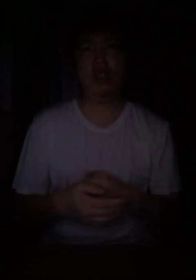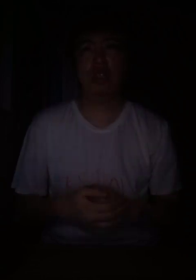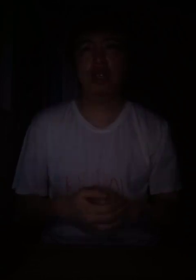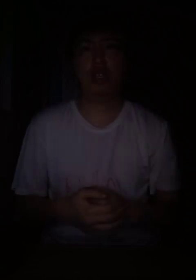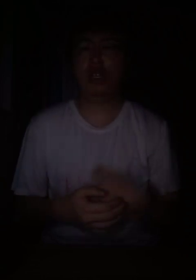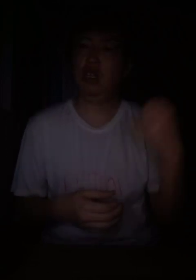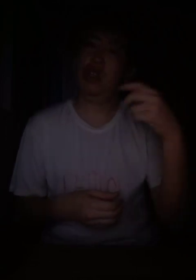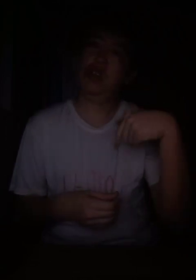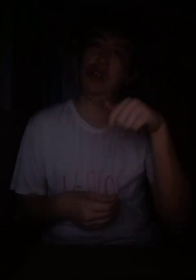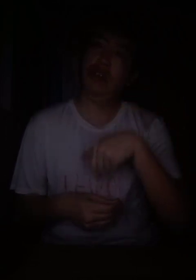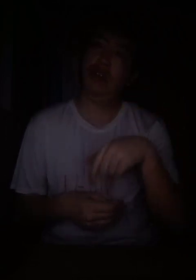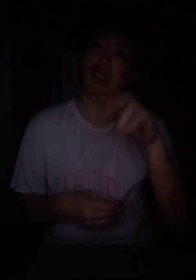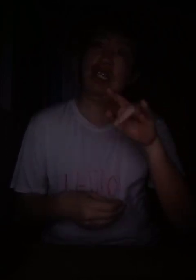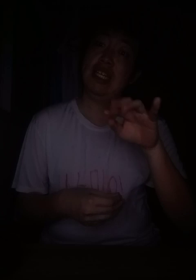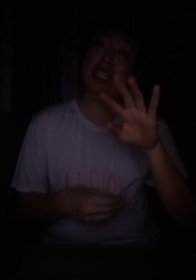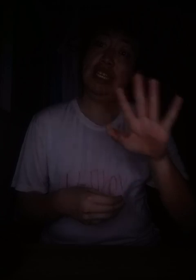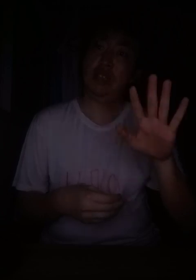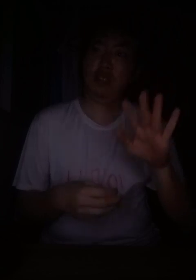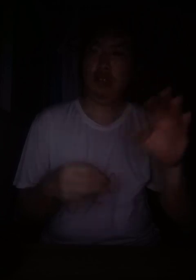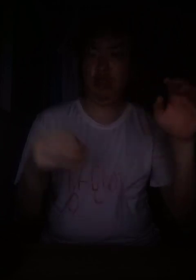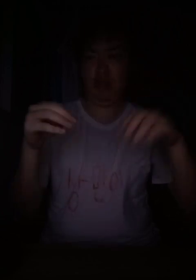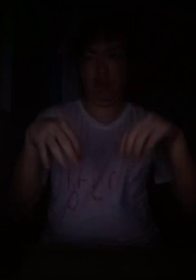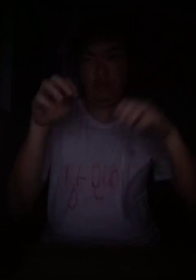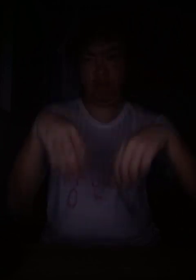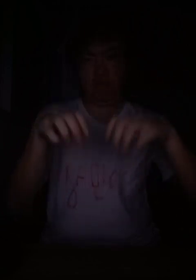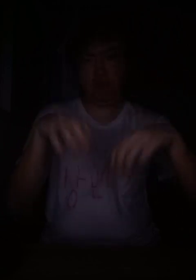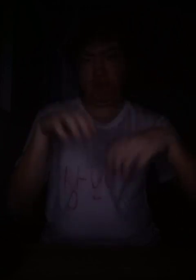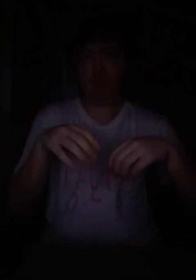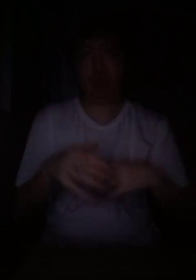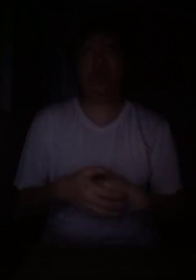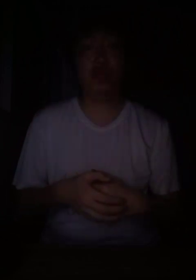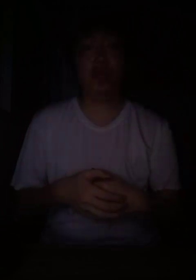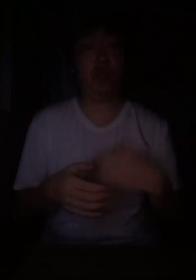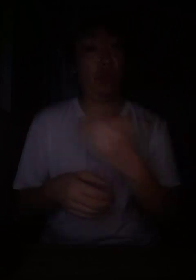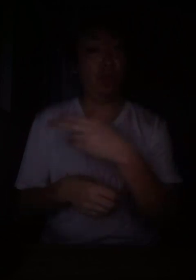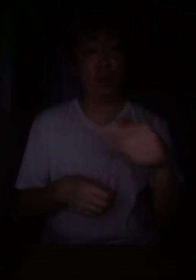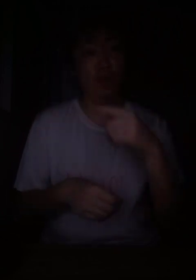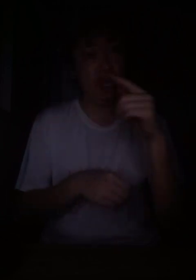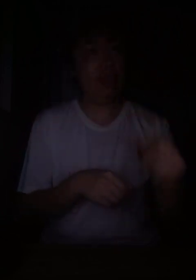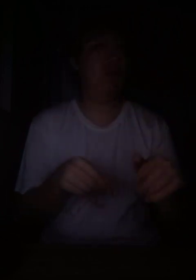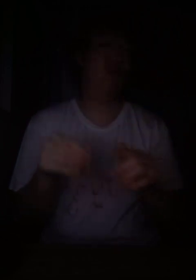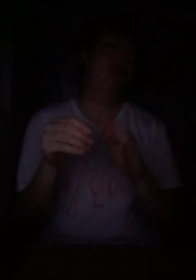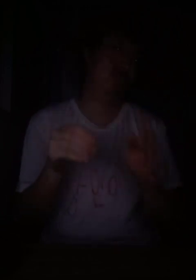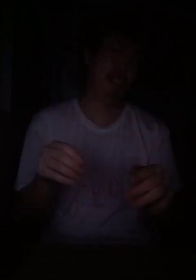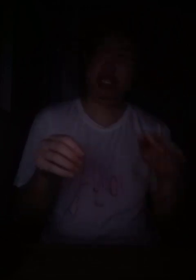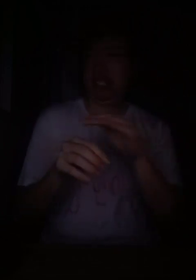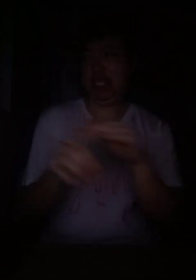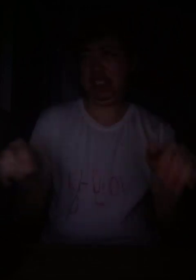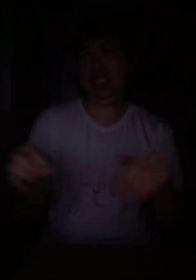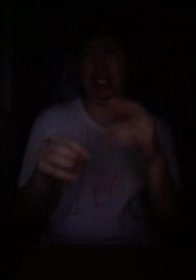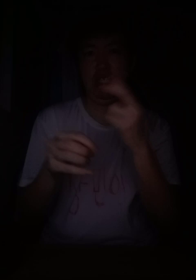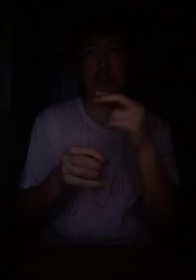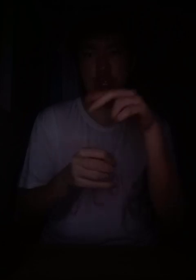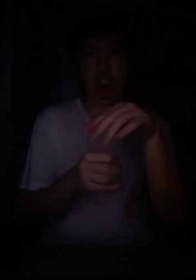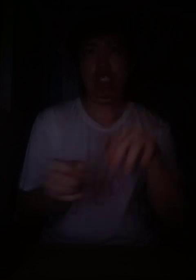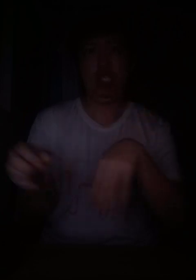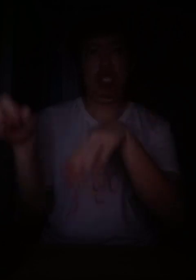당시 논산에는 시간당 50mm의 폭우가 쏟아졌고 저지대에 위치한 오피스텔 지하 주차장이 빗물바지 역할을 한